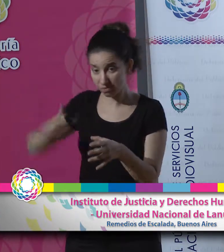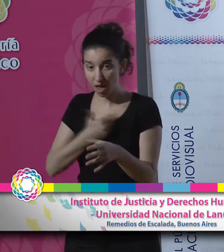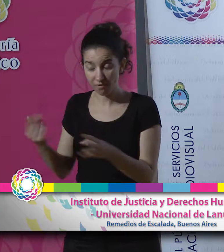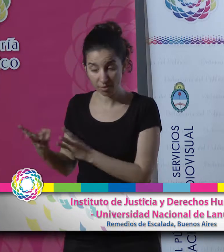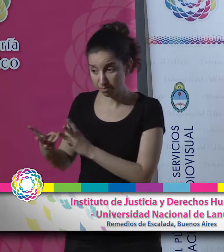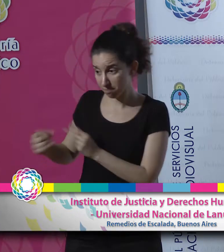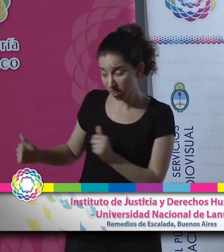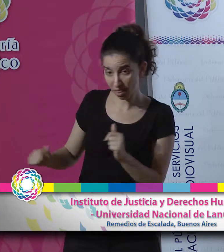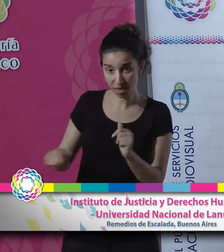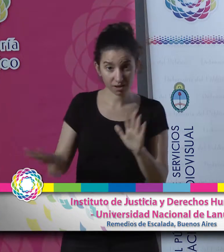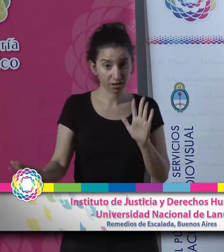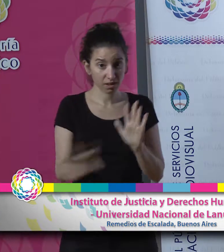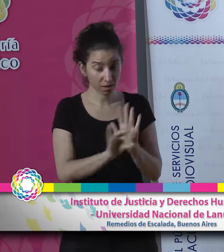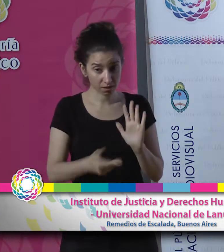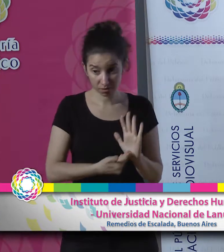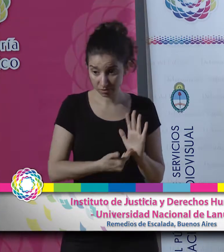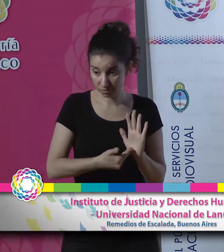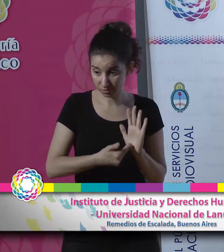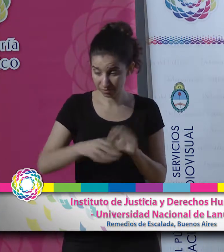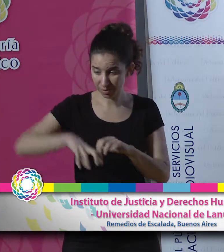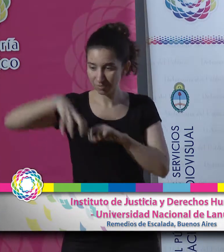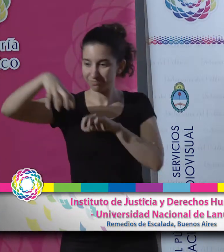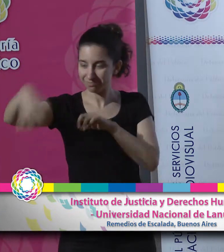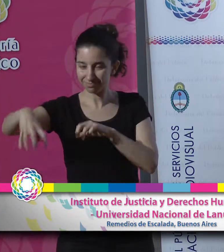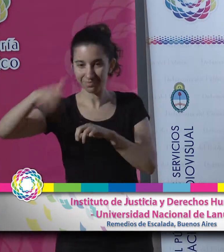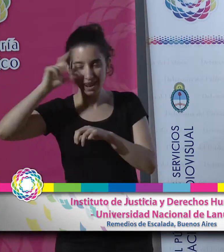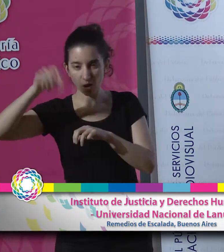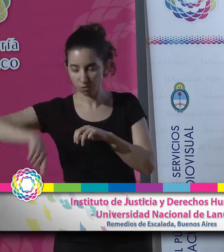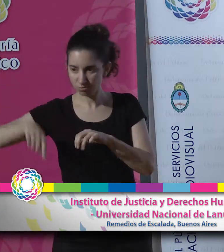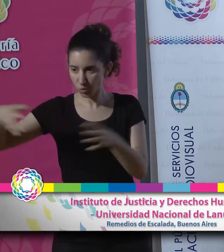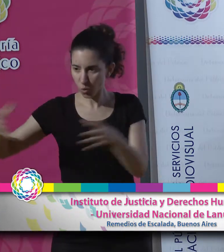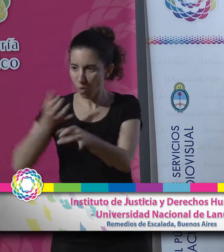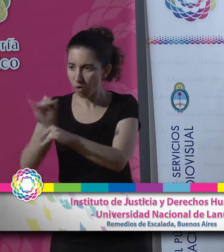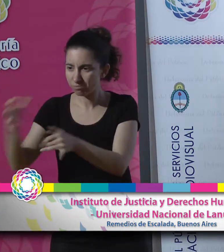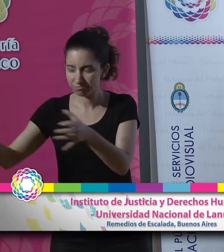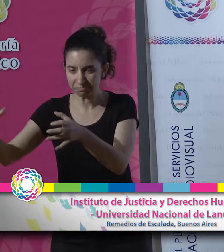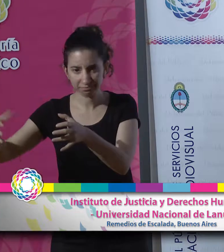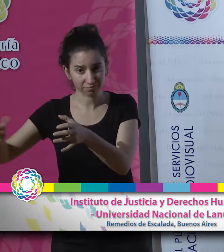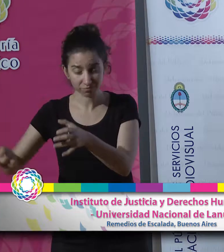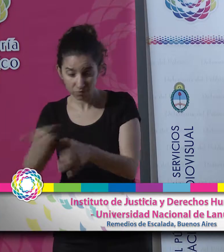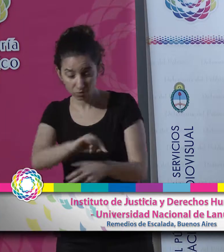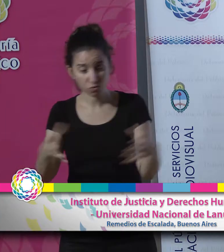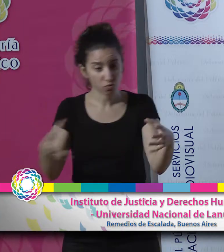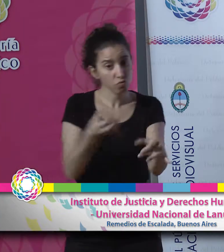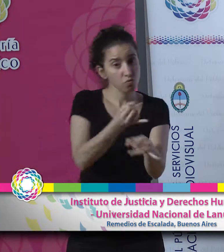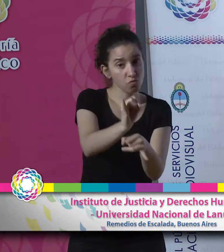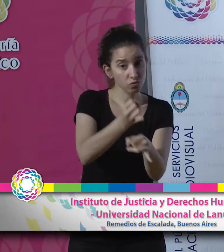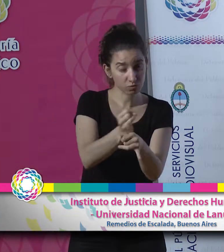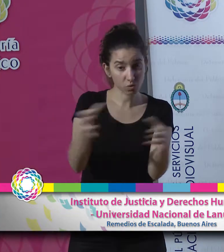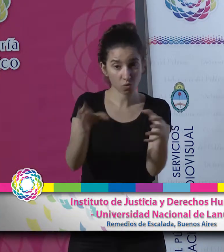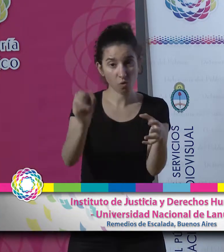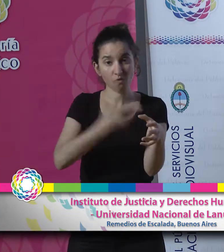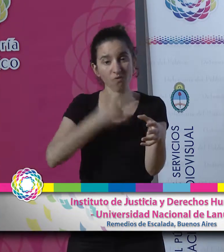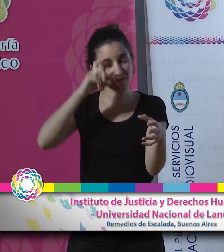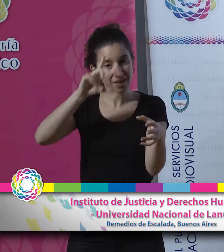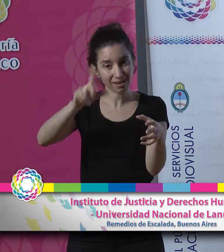cuando se crea elena como no lo no se reconstruyó y por otra parte un consejo importante que de cofe que el consejo